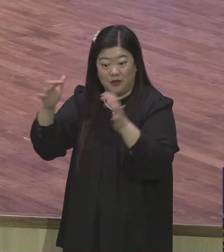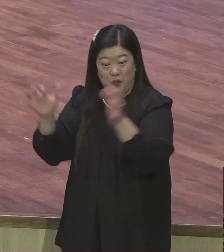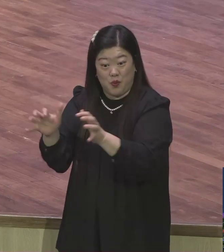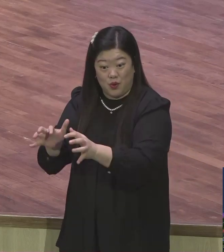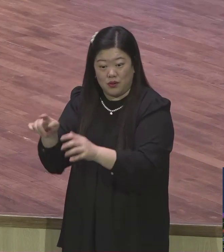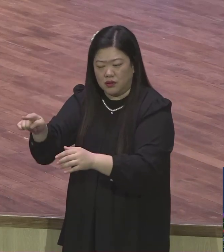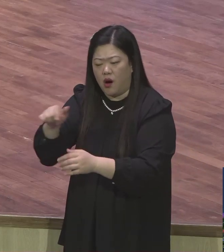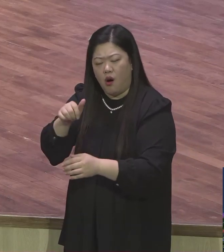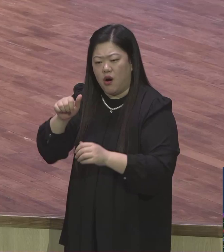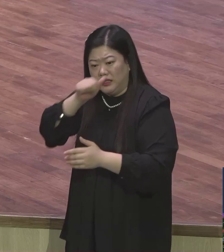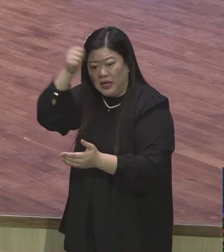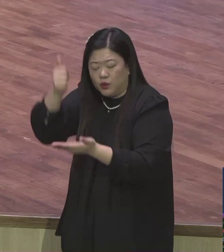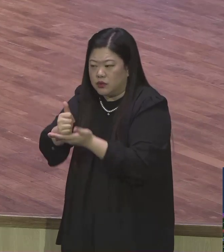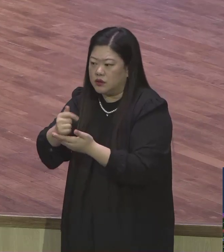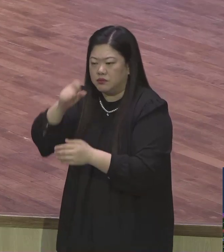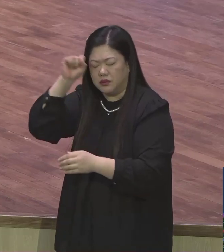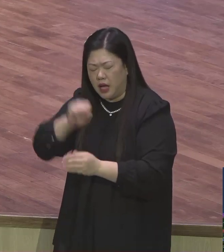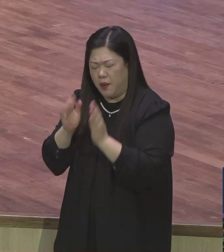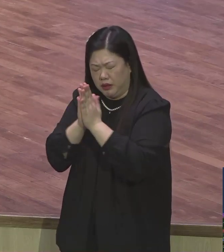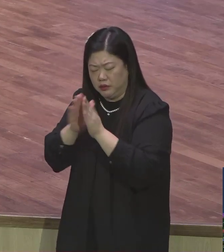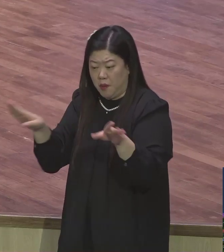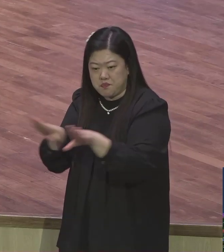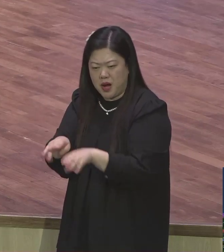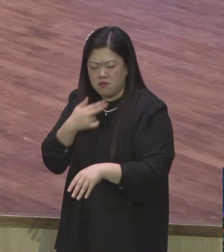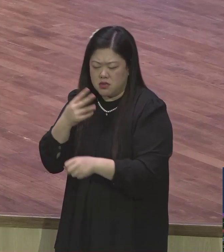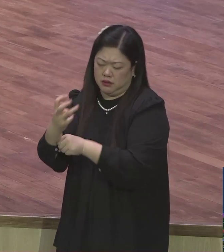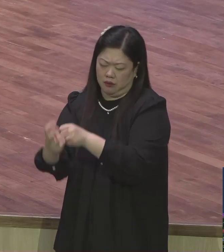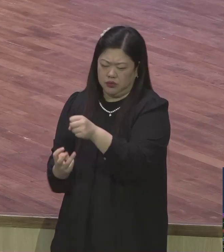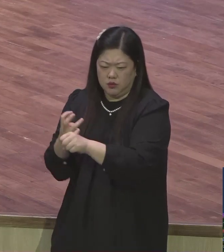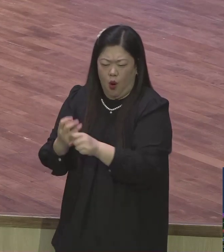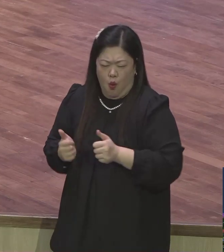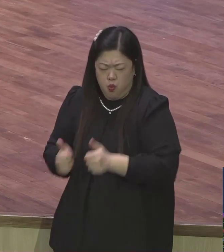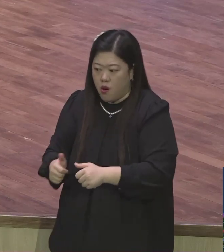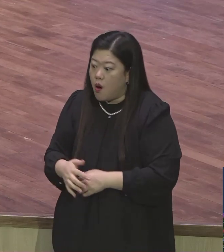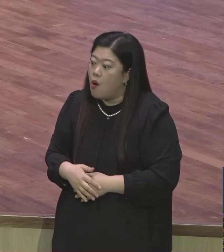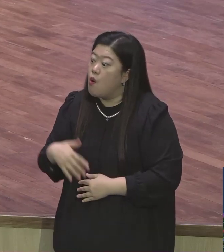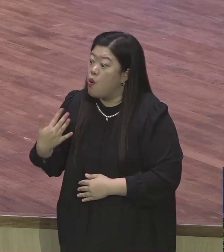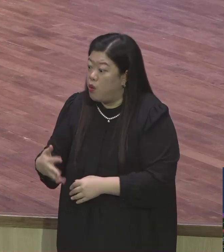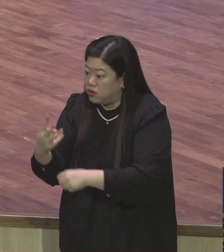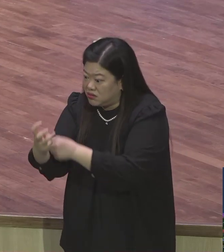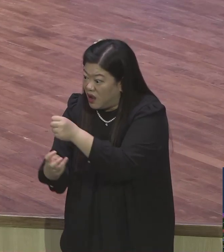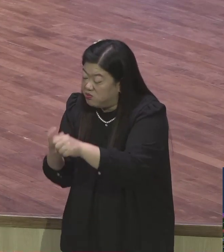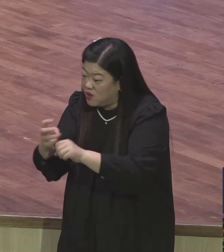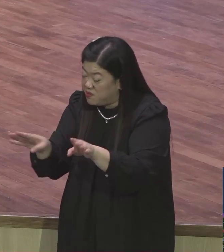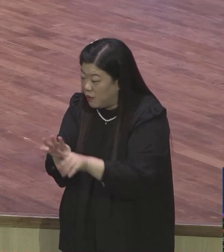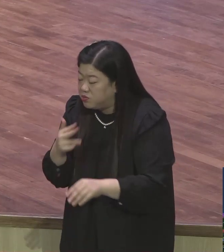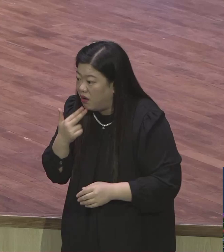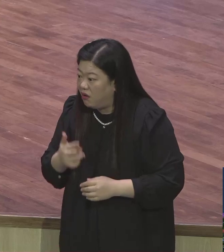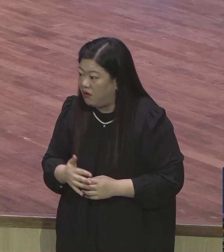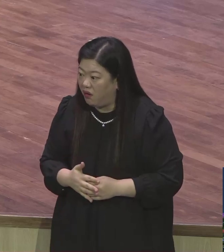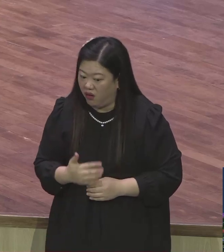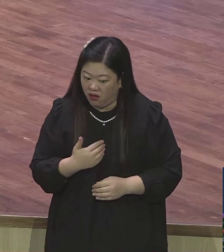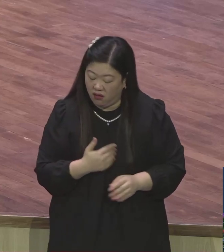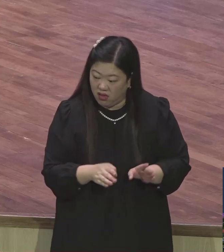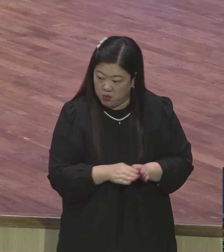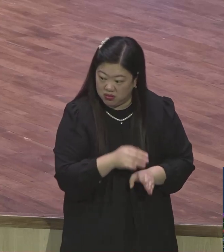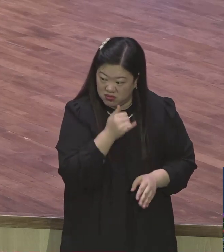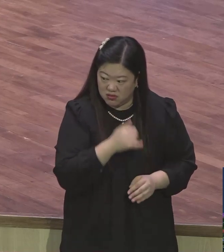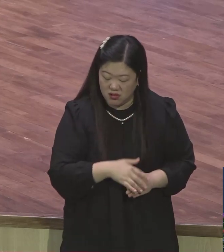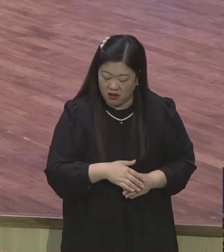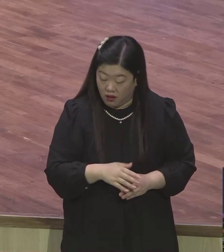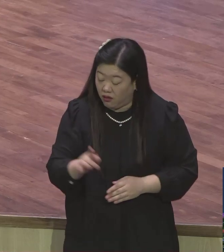장로. 그리스도 와우 대단한 장로님 대단하시네. 나는 새벽기도 매일 못 가는데. 그럼 장로야